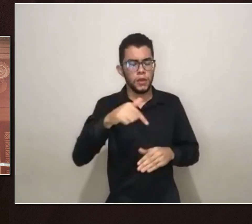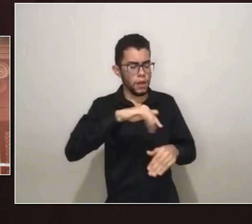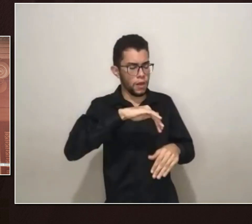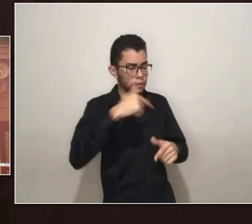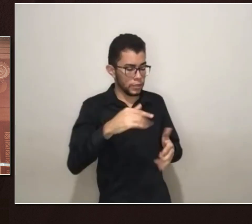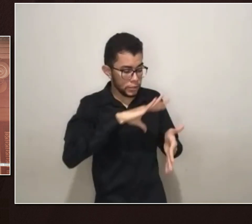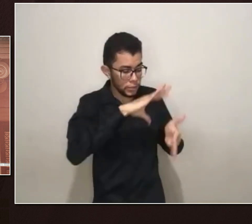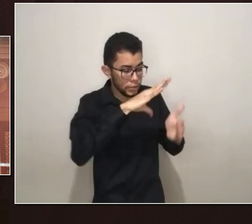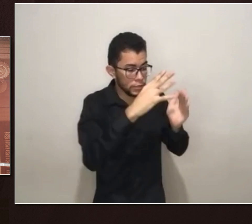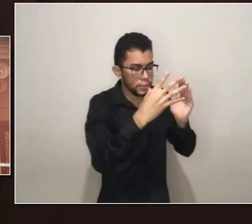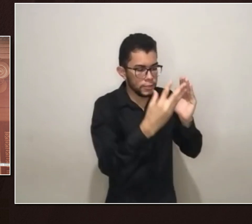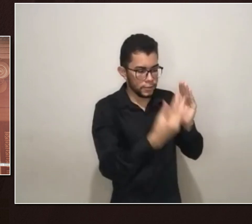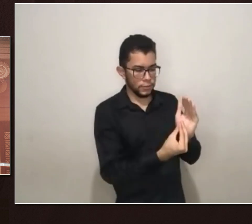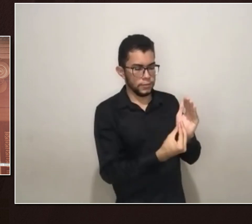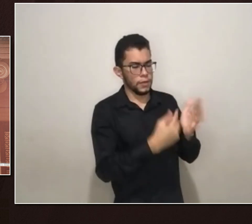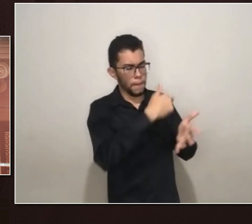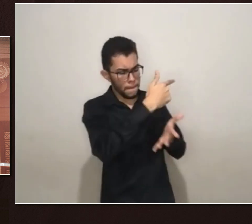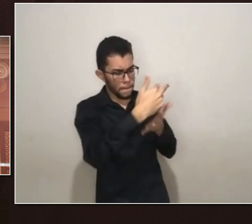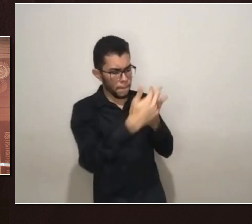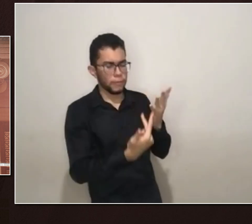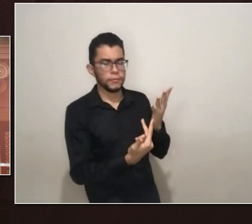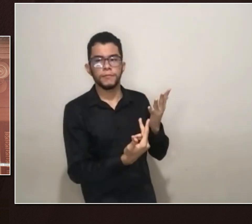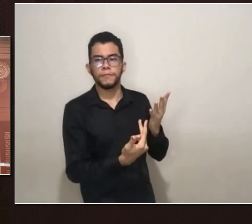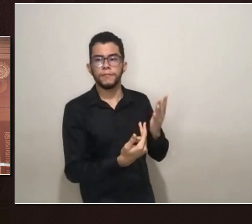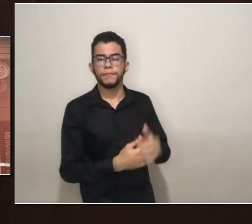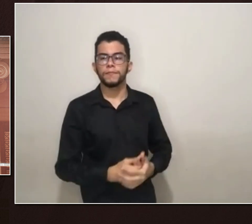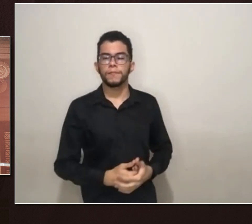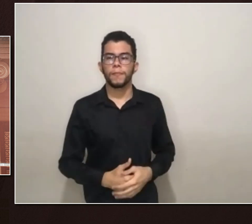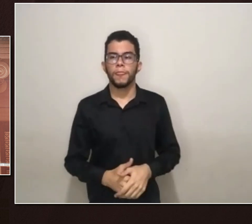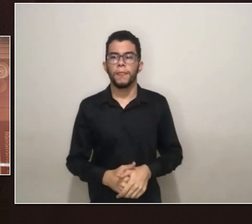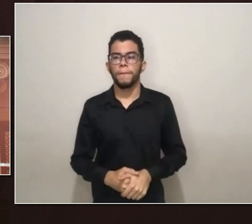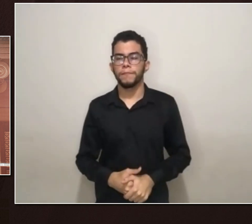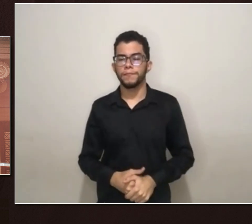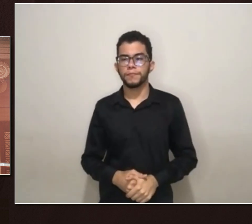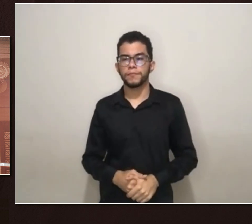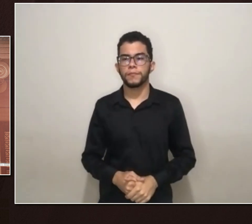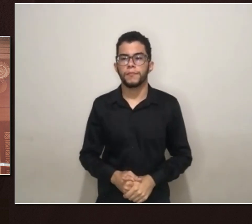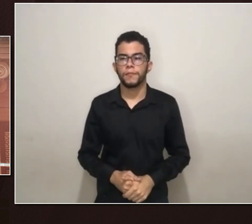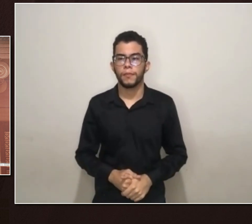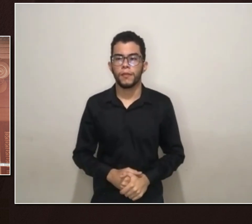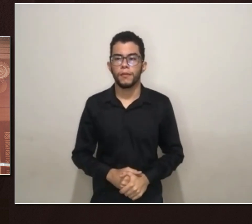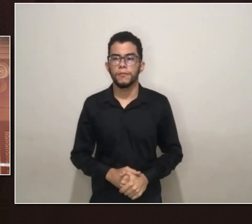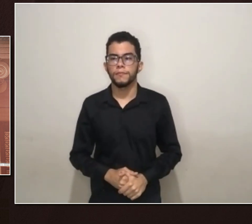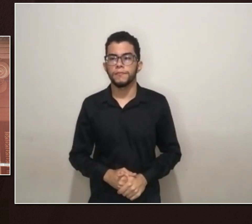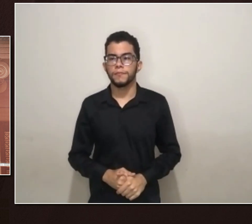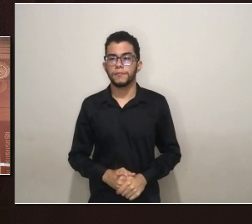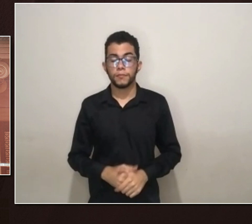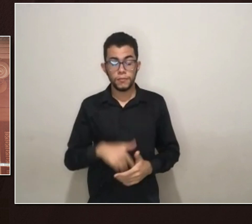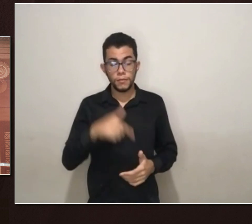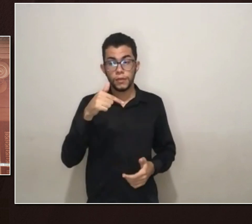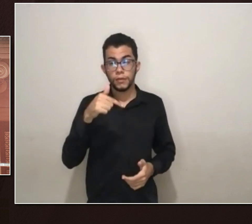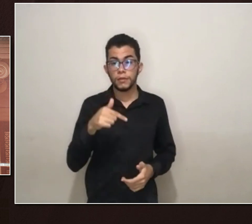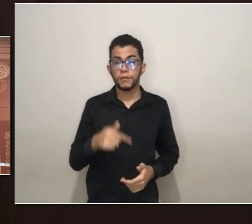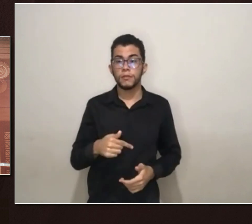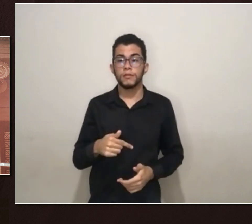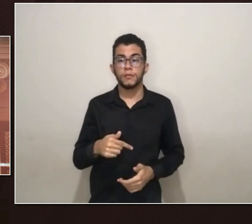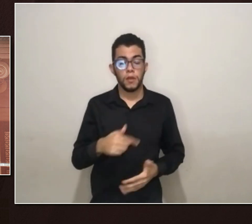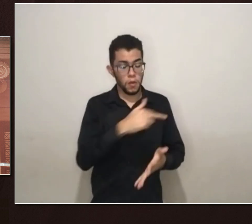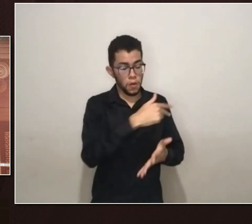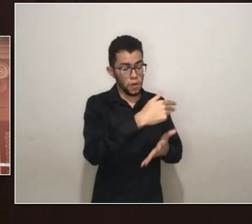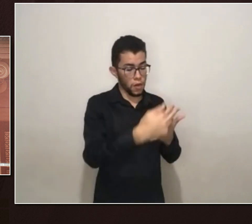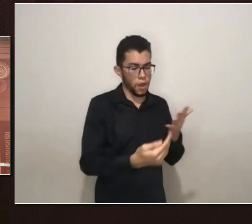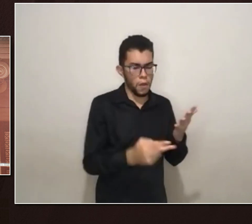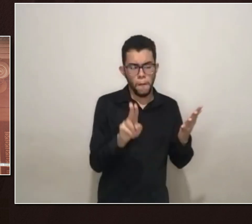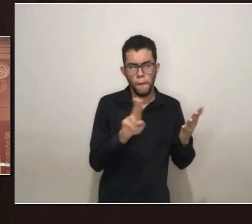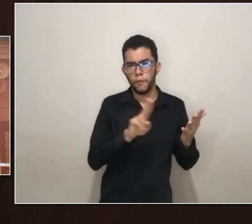Filadélfia e Laodiceia. Eu não quero detalhar aqui, eu já disse que essas sete igrejas têm nome de sete